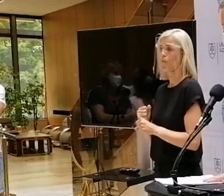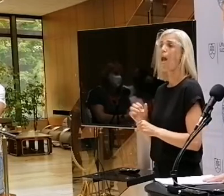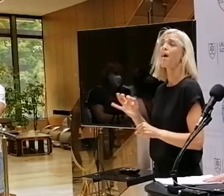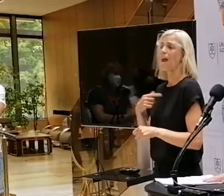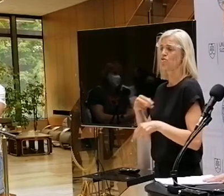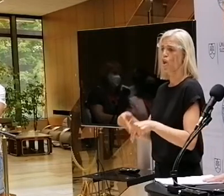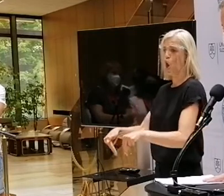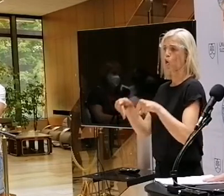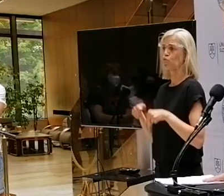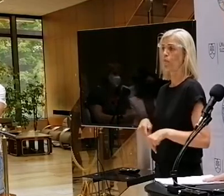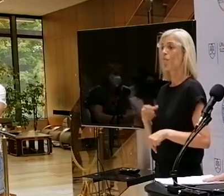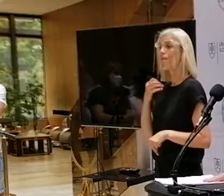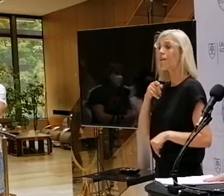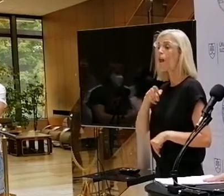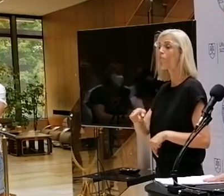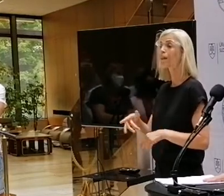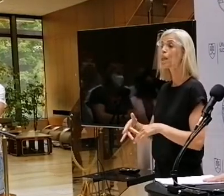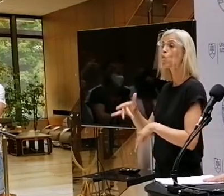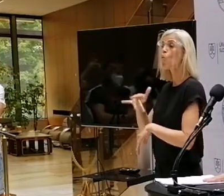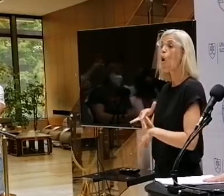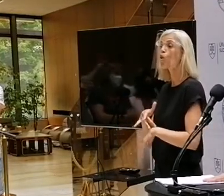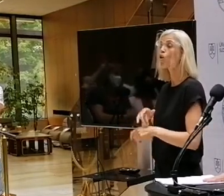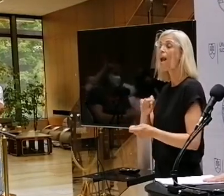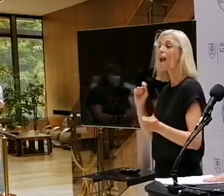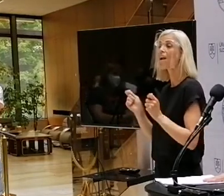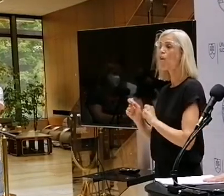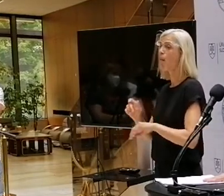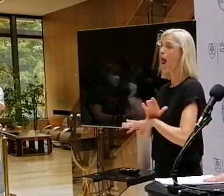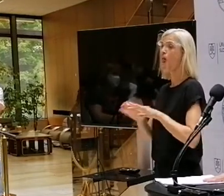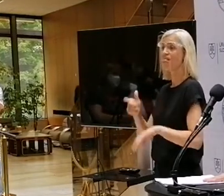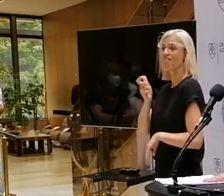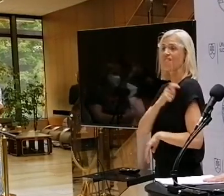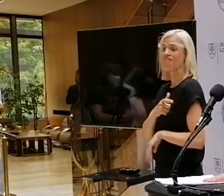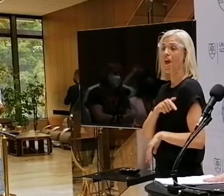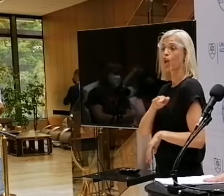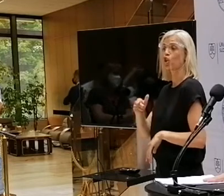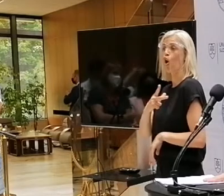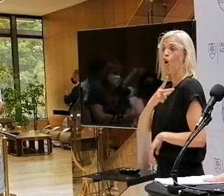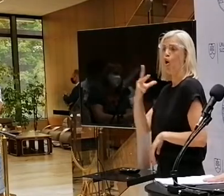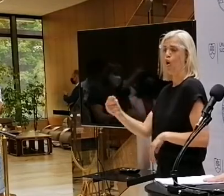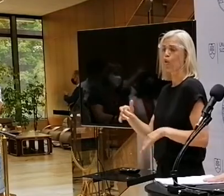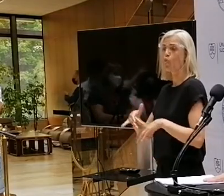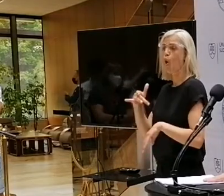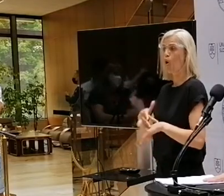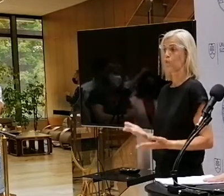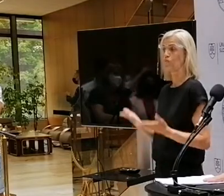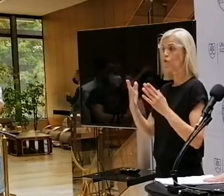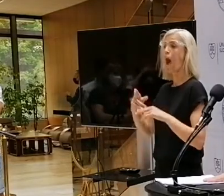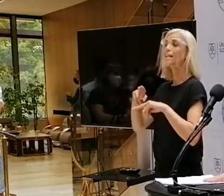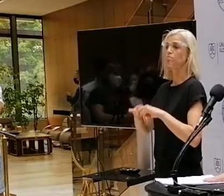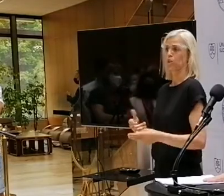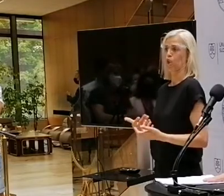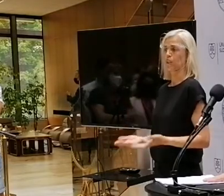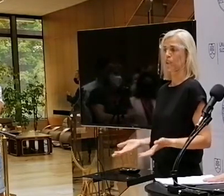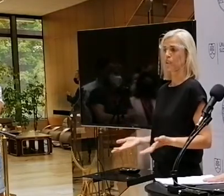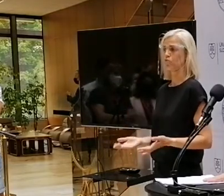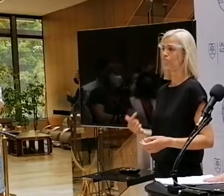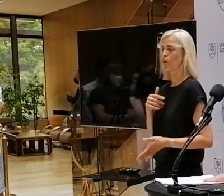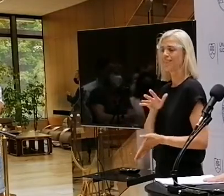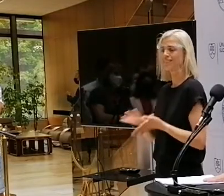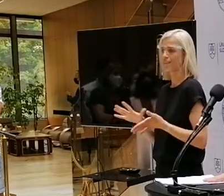demisiu, ak by dôchodková reforma mala spočívať v tom, že zdvihneme vek odchodu do dôchodku a inak sa nič neurobi. S tým určite nikdy